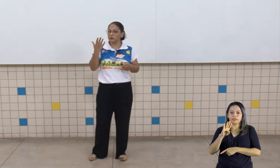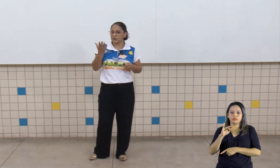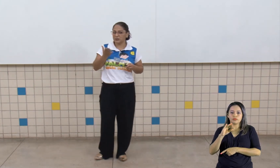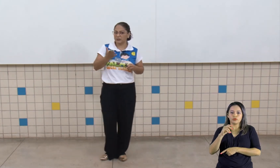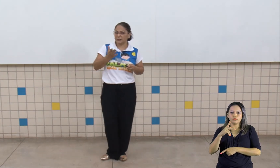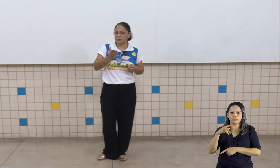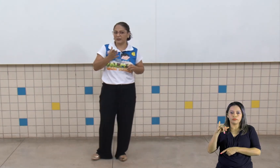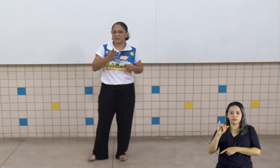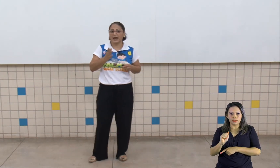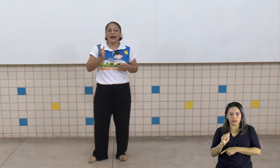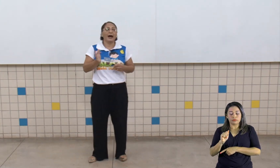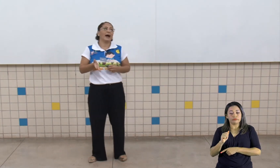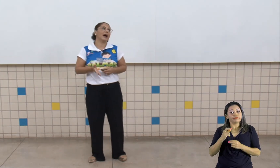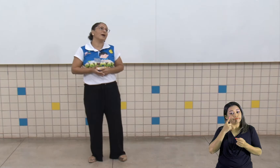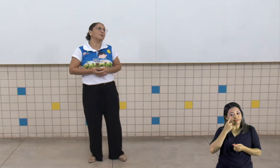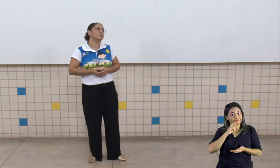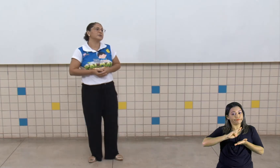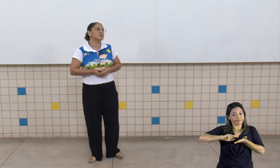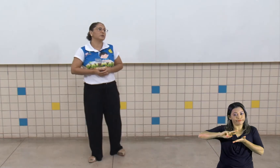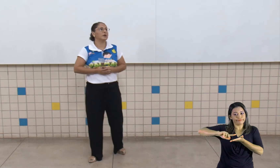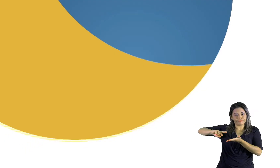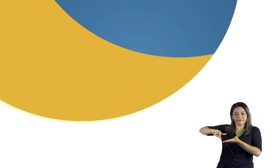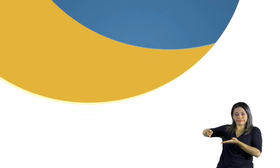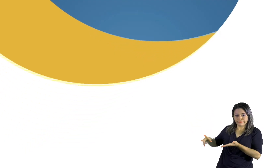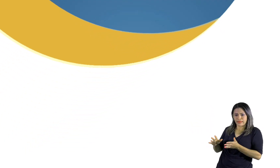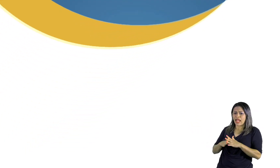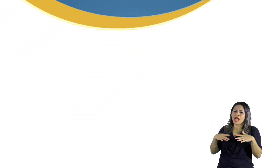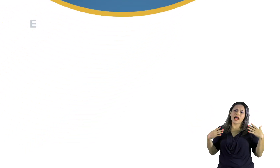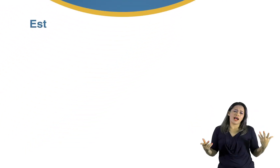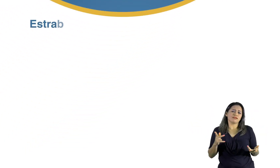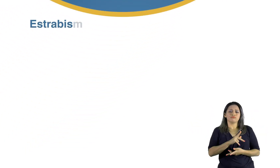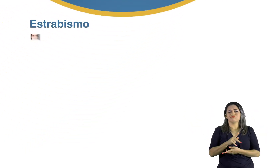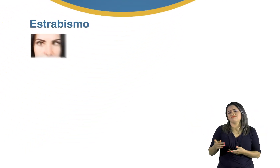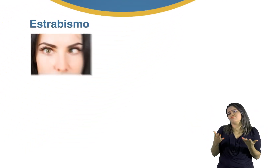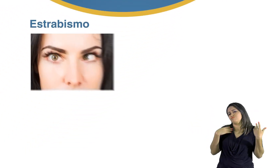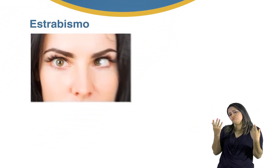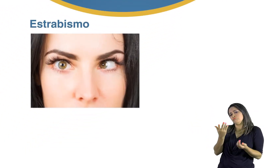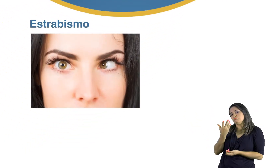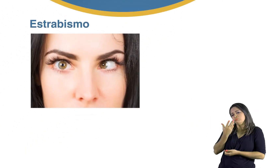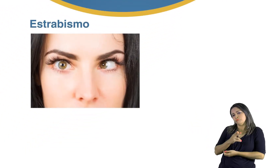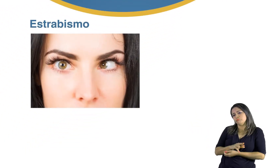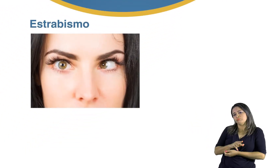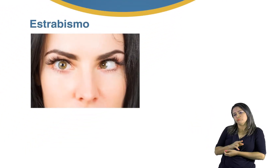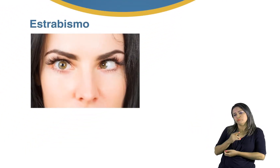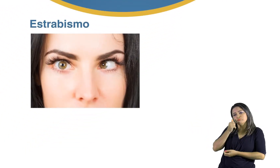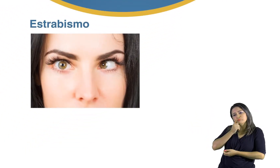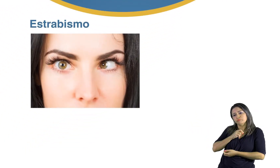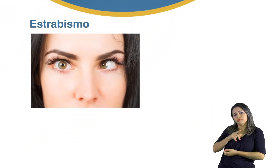tanto de coisa que já está diferente. Ah, professora, mas a minha irmãzinha,